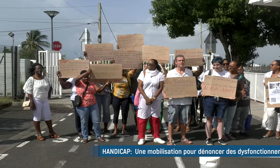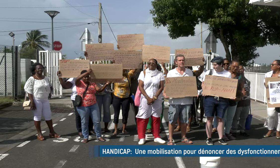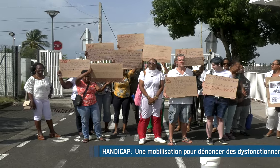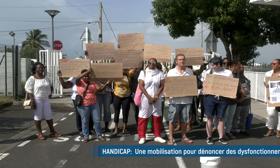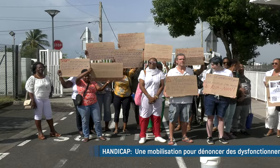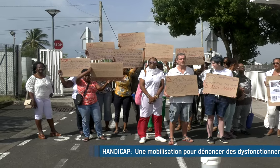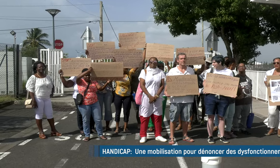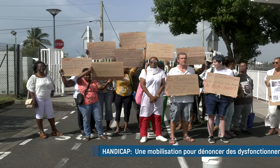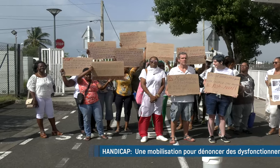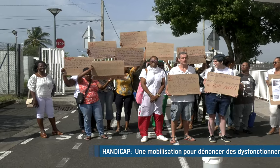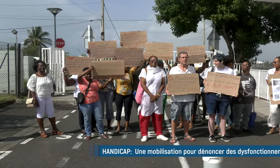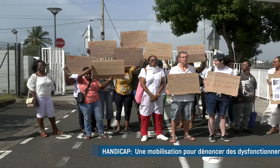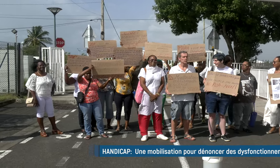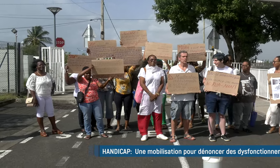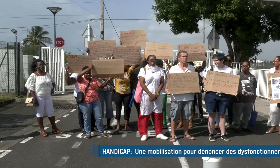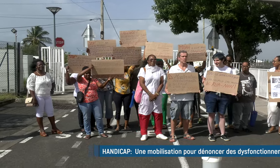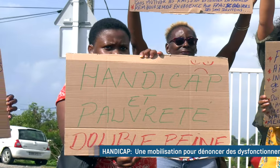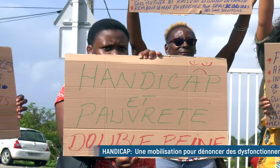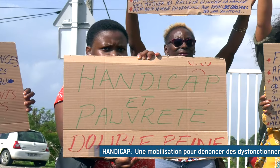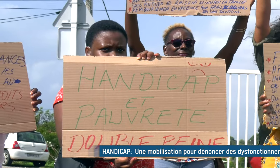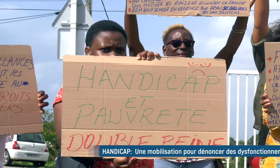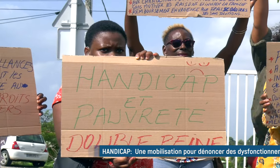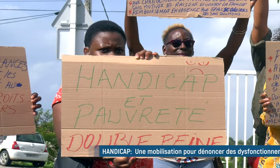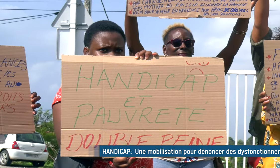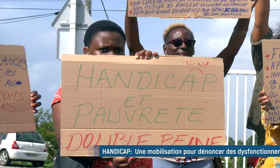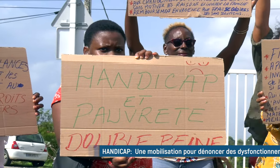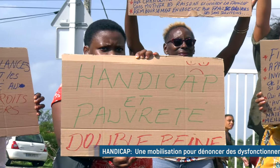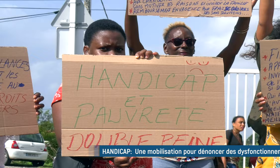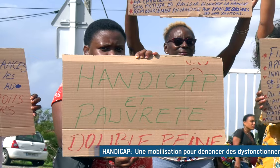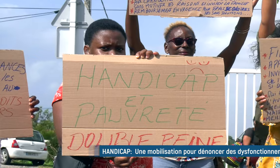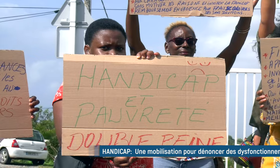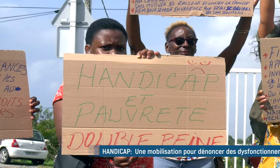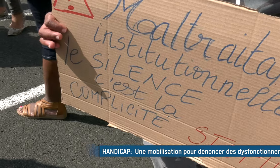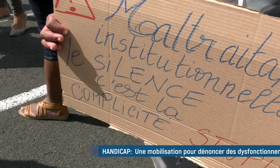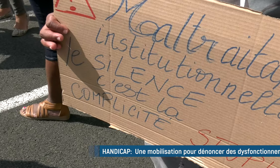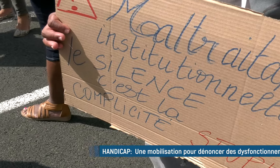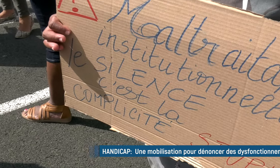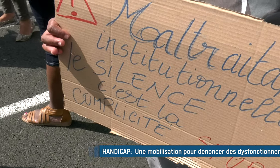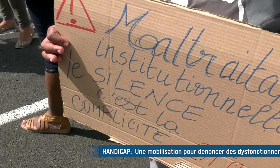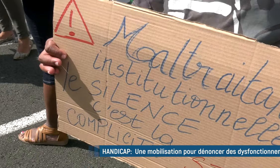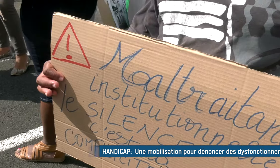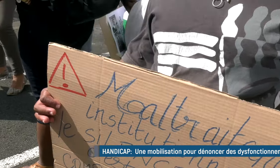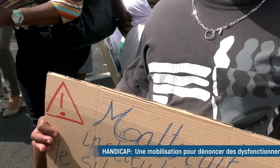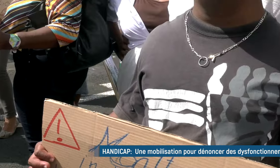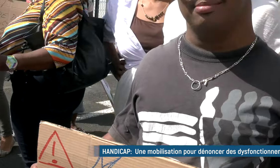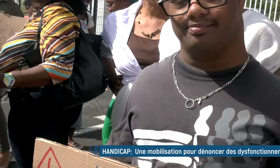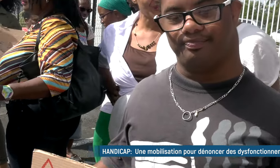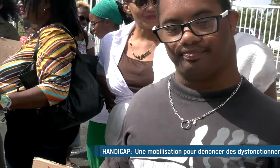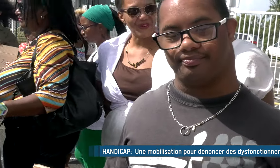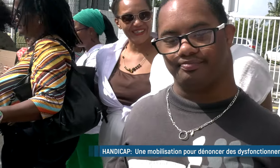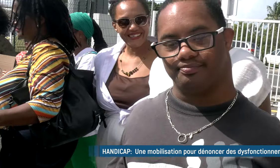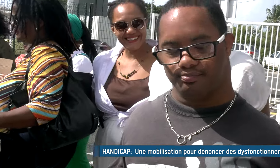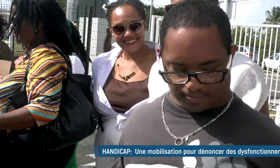Devant la maison départementale des personnes handicapées ce mardi matin, ils sont des dizaines à se mobiliser. Confrontés de près ou de loin au handicap,